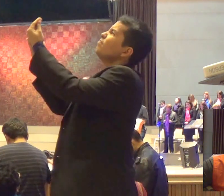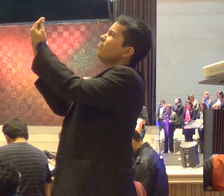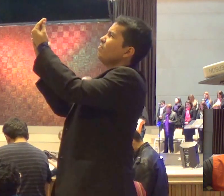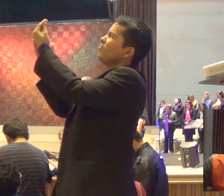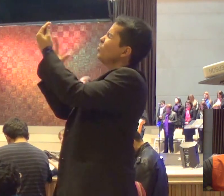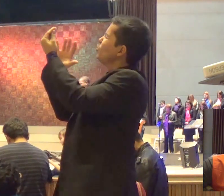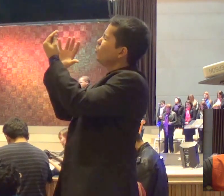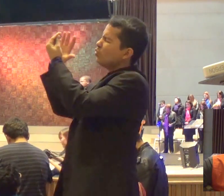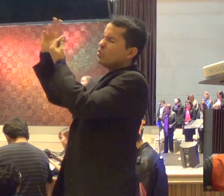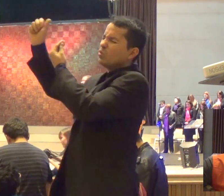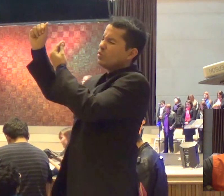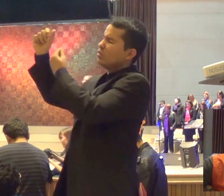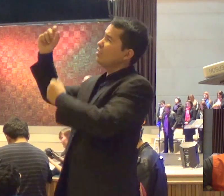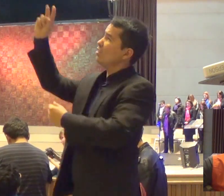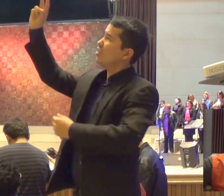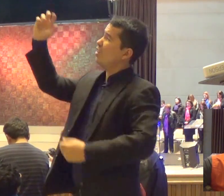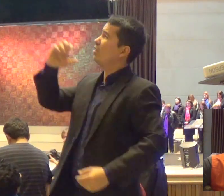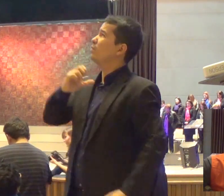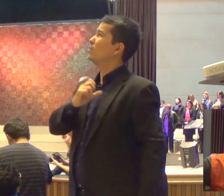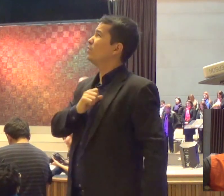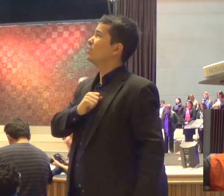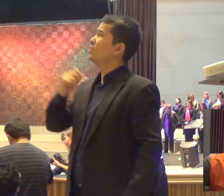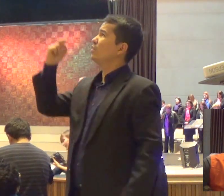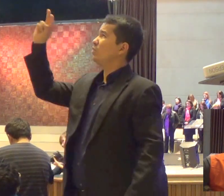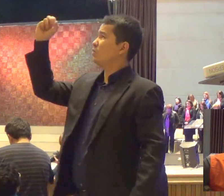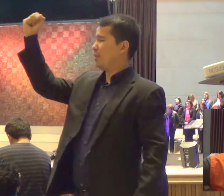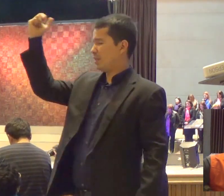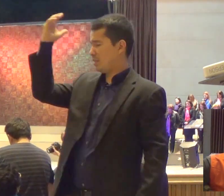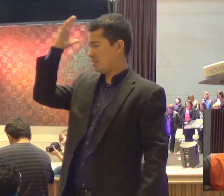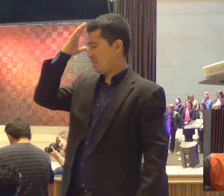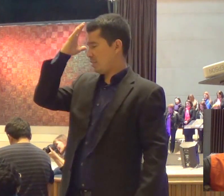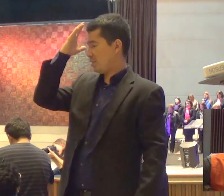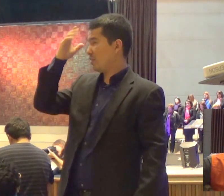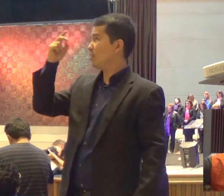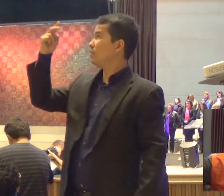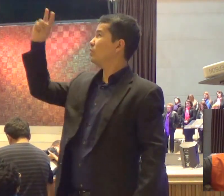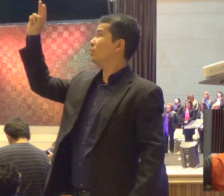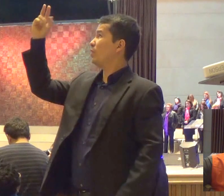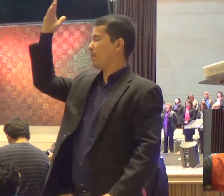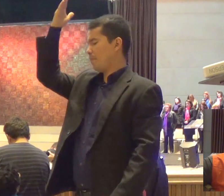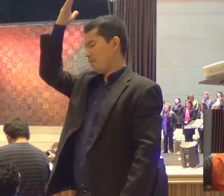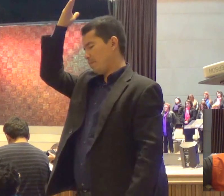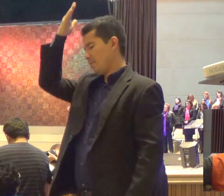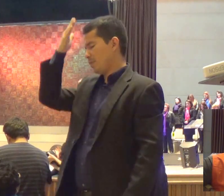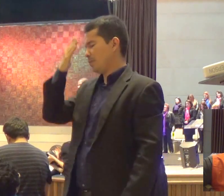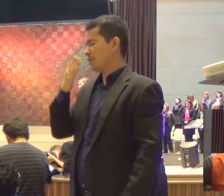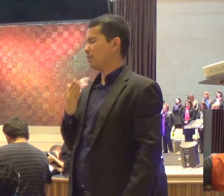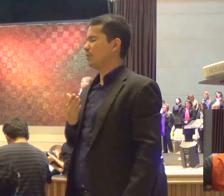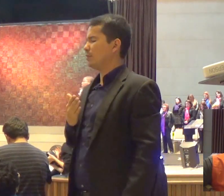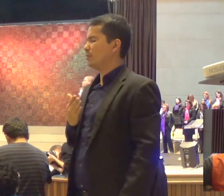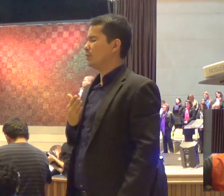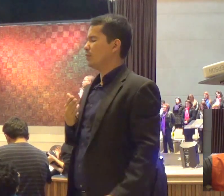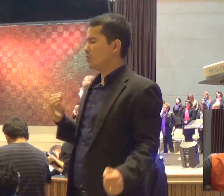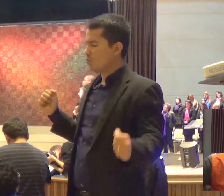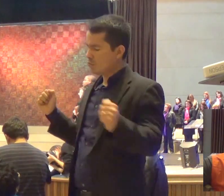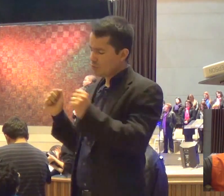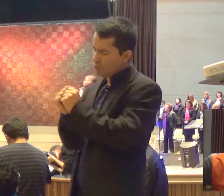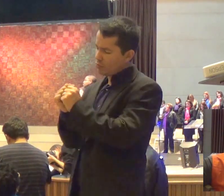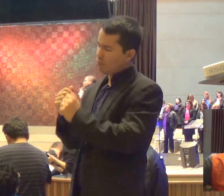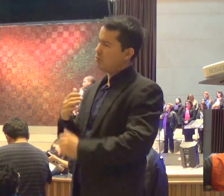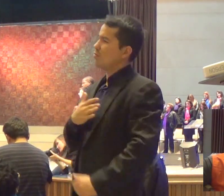Que o seu amor que a sua graça que a sua presença sejam